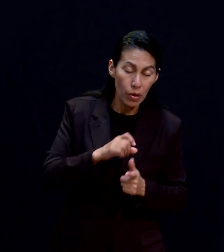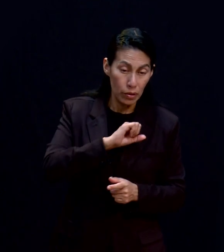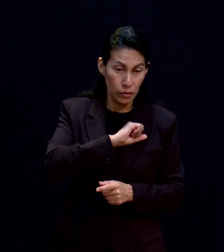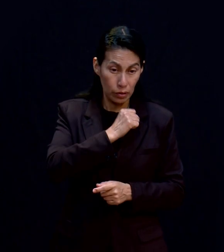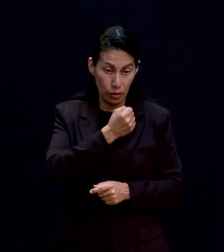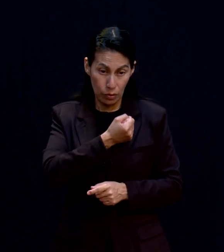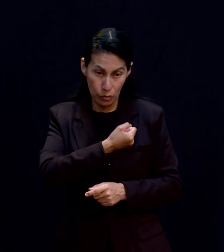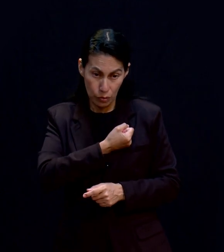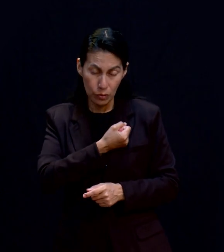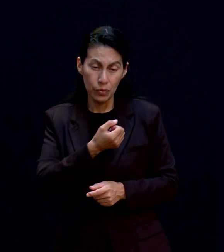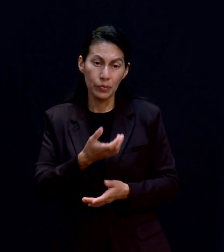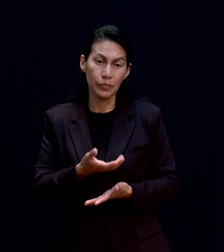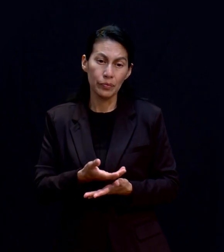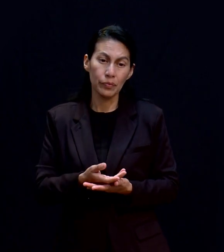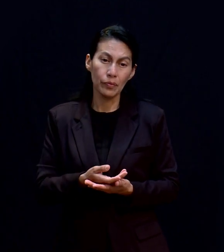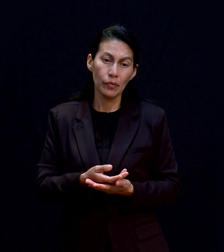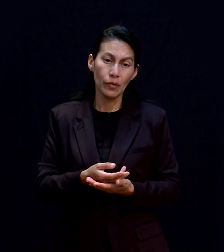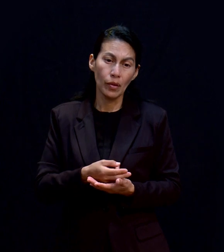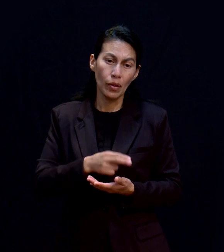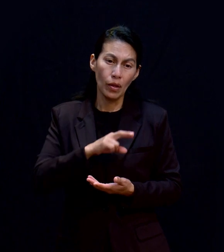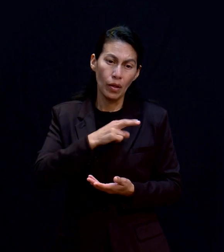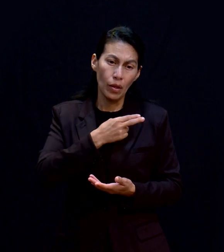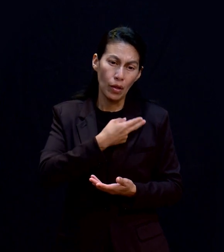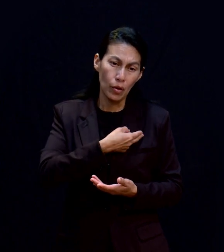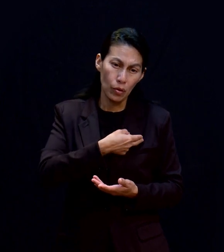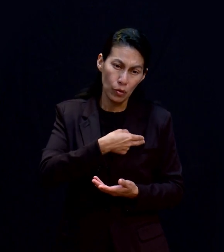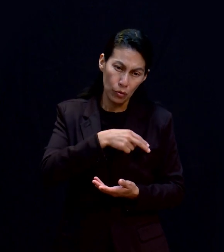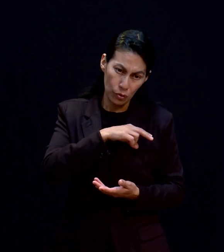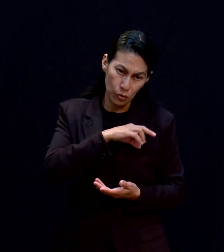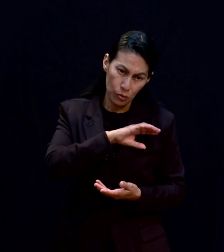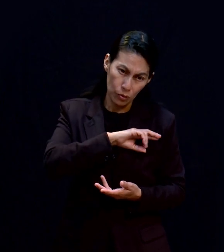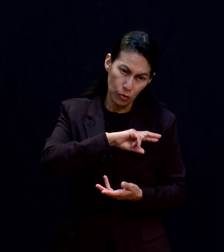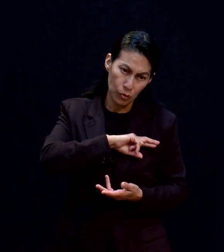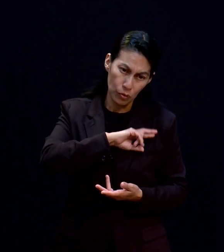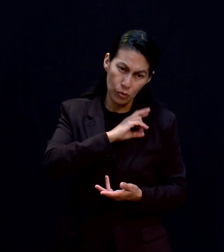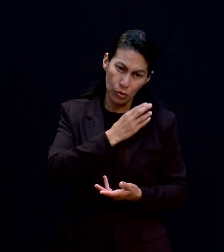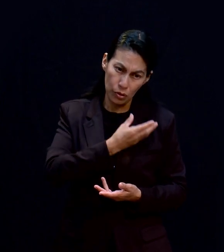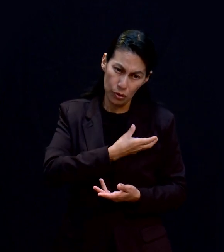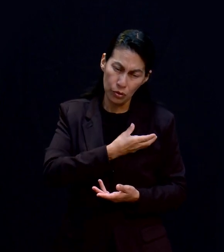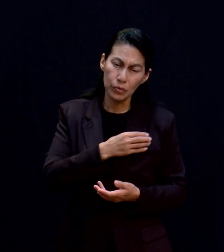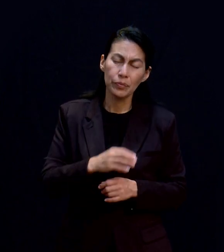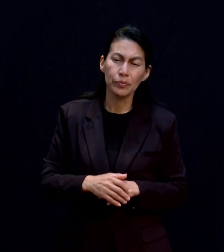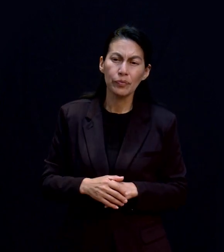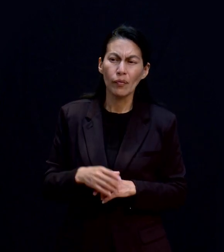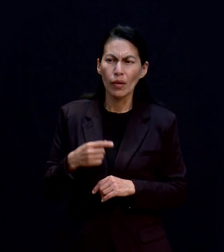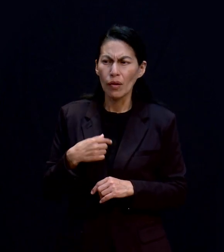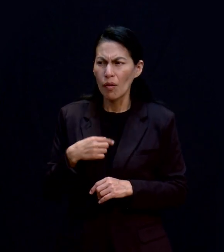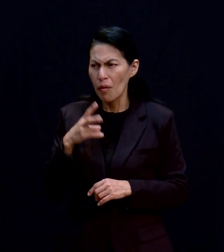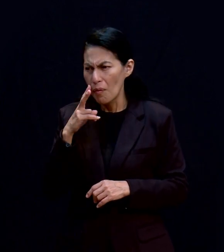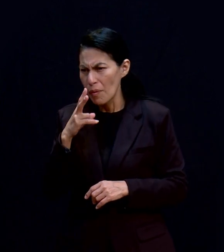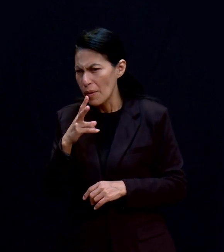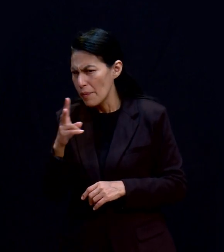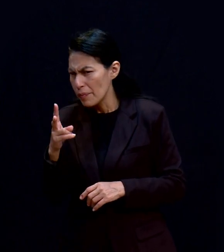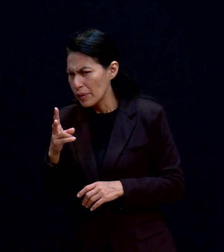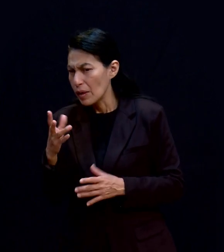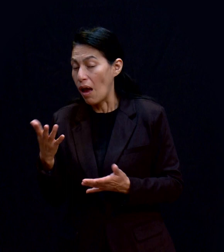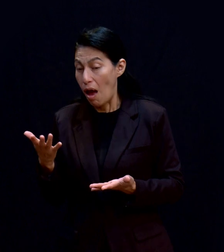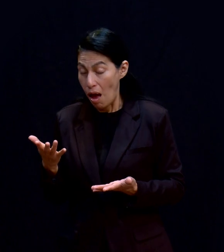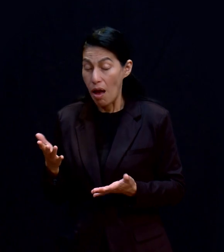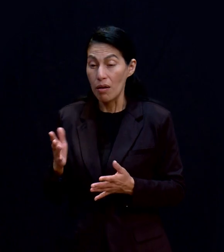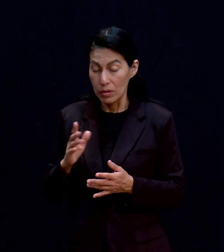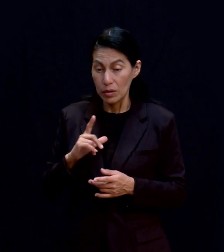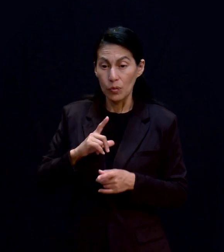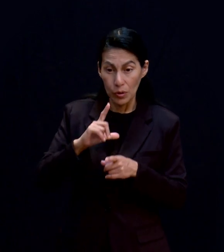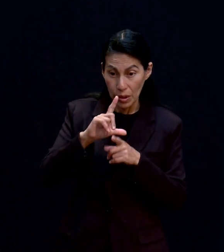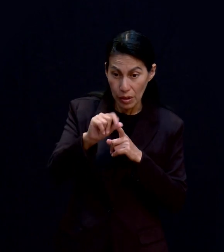multidisciplinar de la salud y es así como a la tercera llamada dije pues tengo que ir porque esto